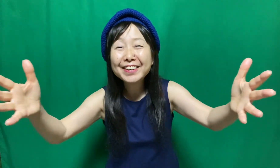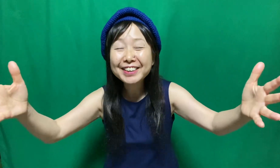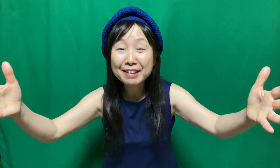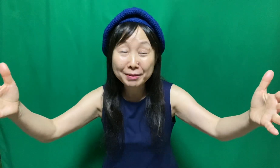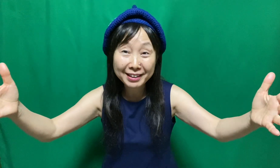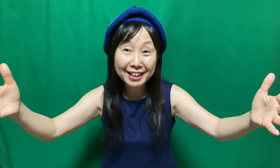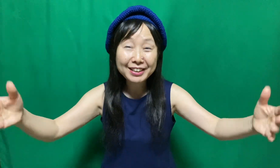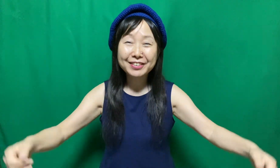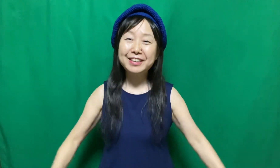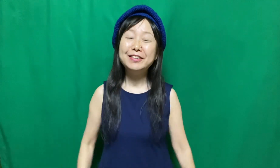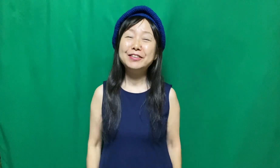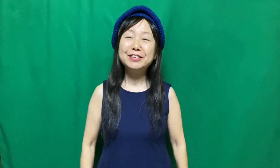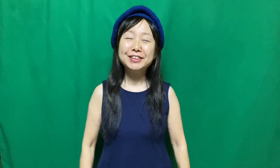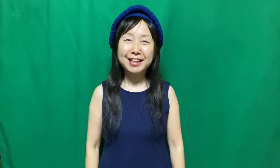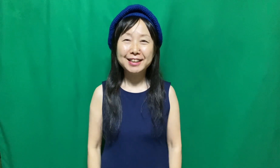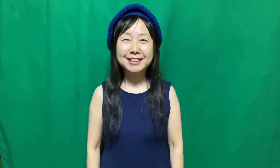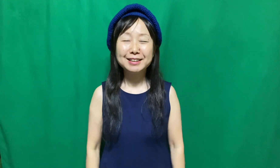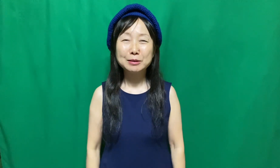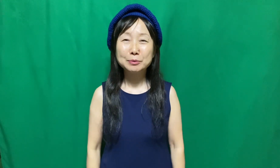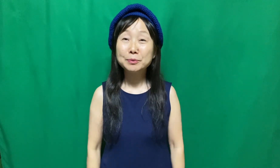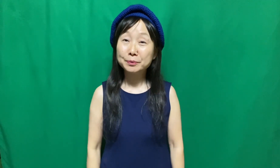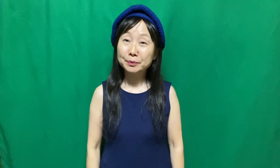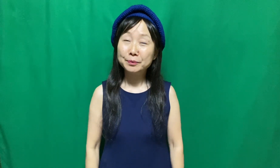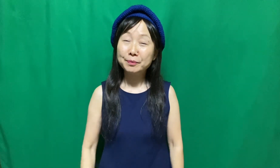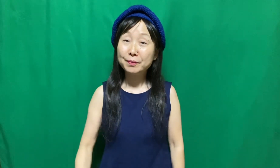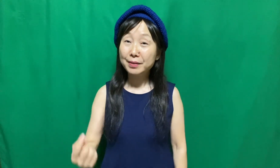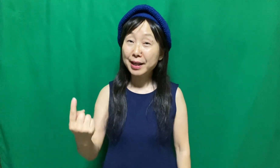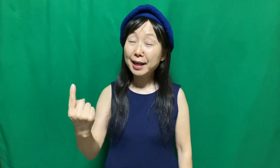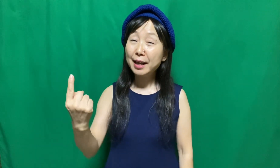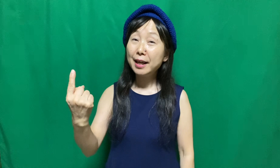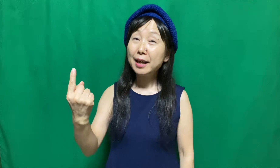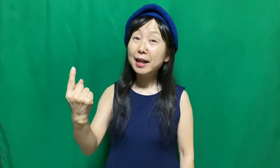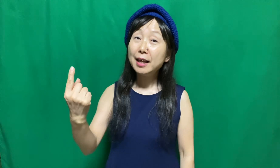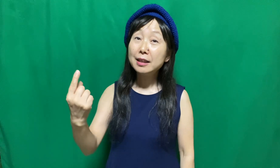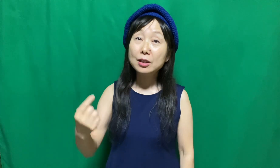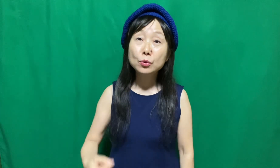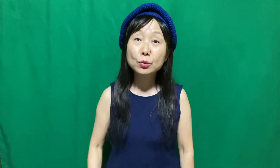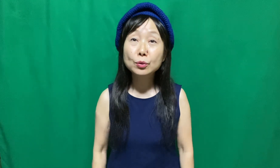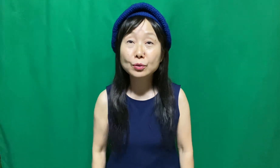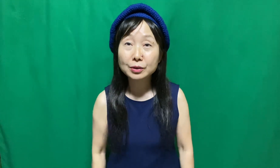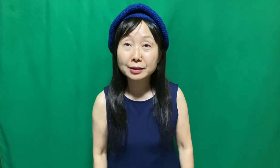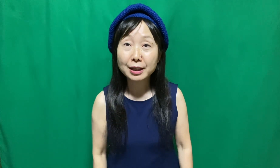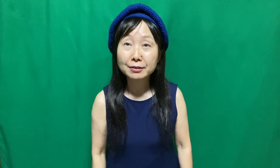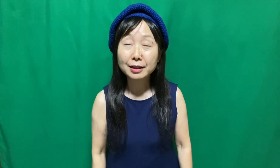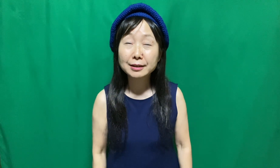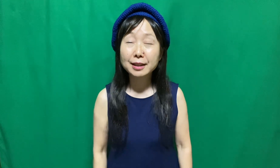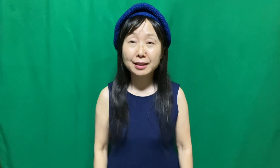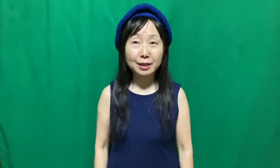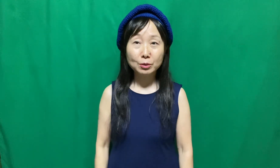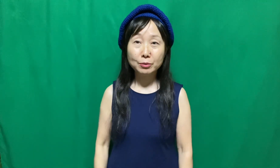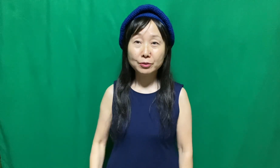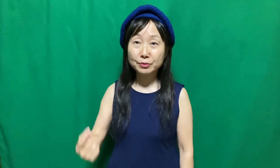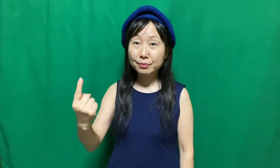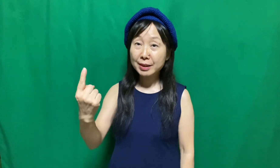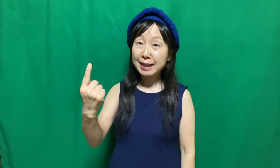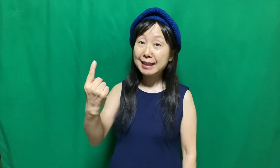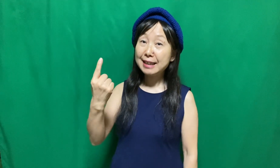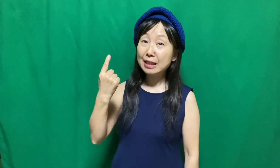ってみんなに言ってる様子です。で、昨日と違う朝日が昇る。昨